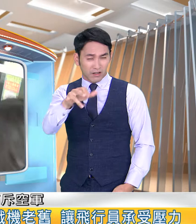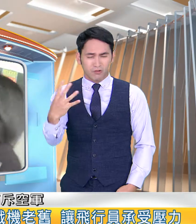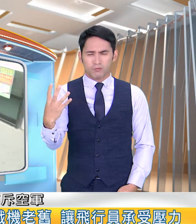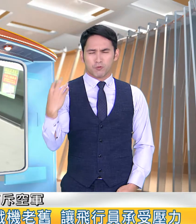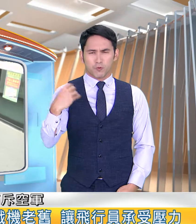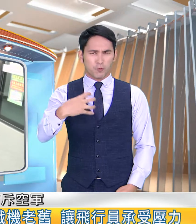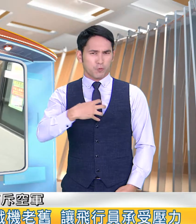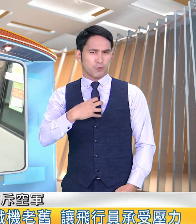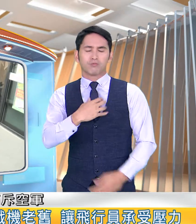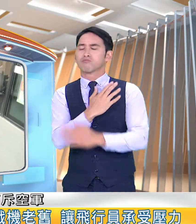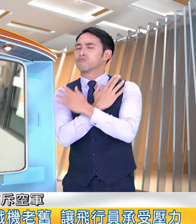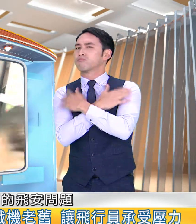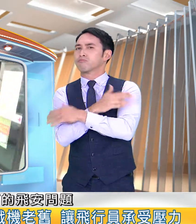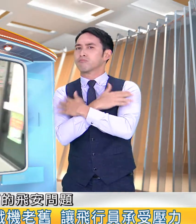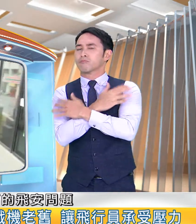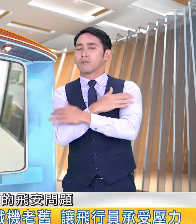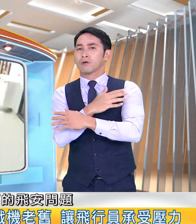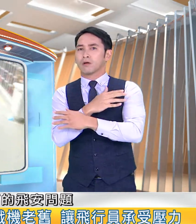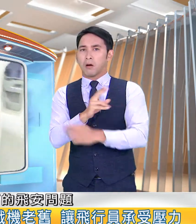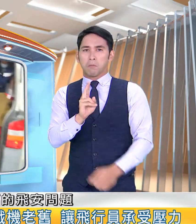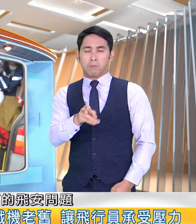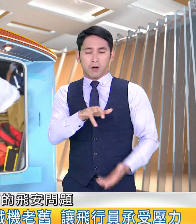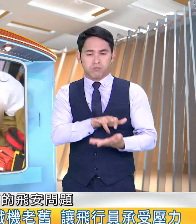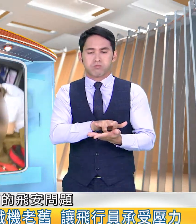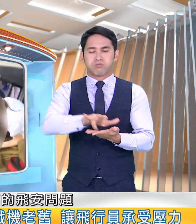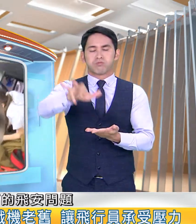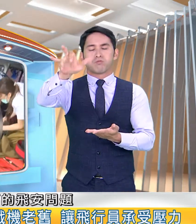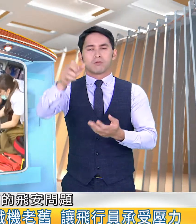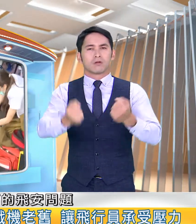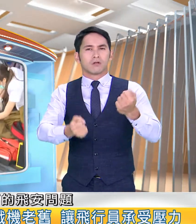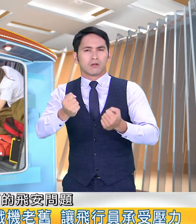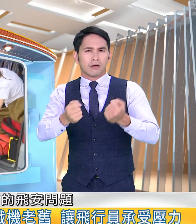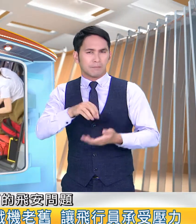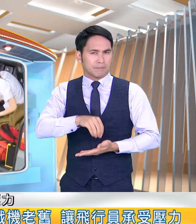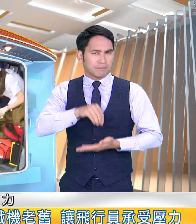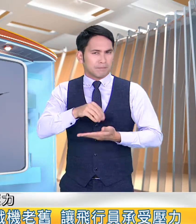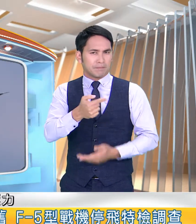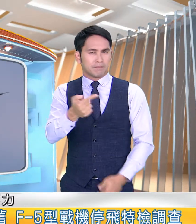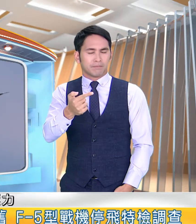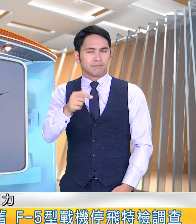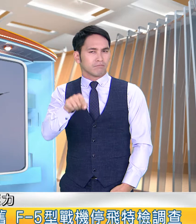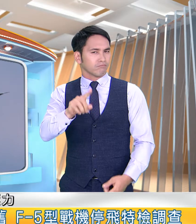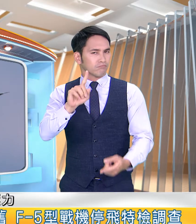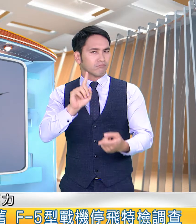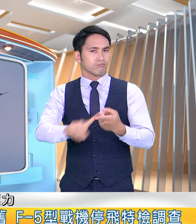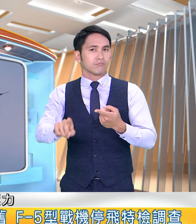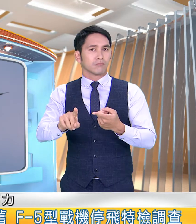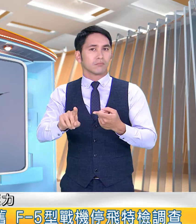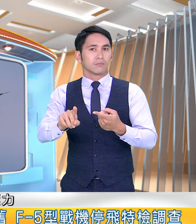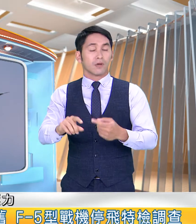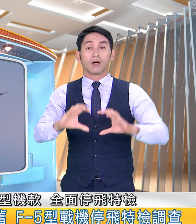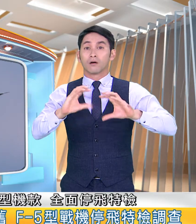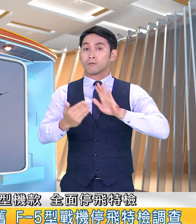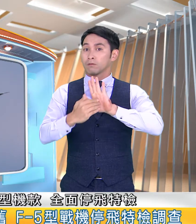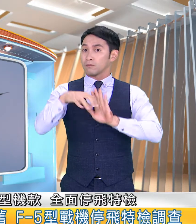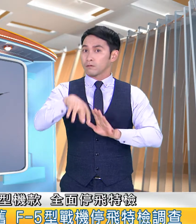痛斥空军不重视战机老旧的飞安问题，让飞行员承受压力。国防部宣